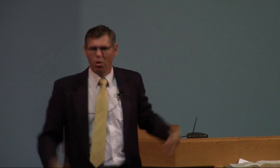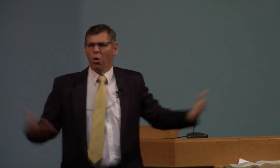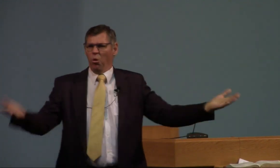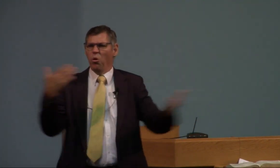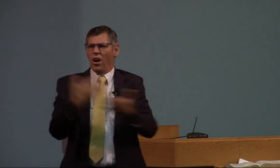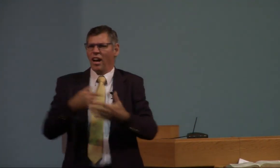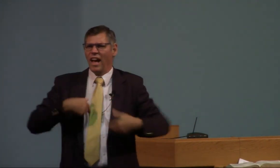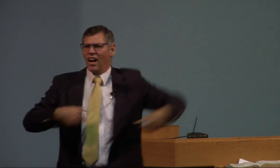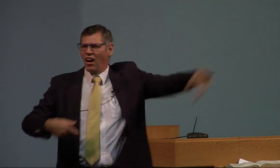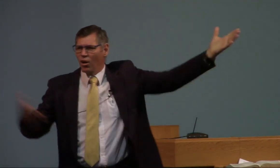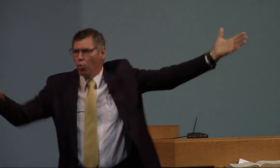hoe kan ek gaan, hoe?